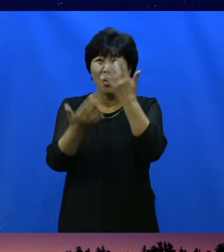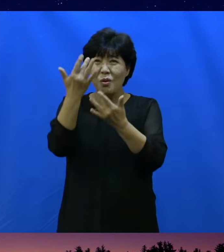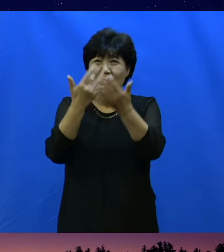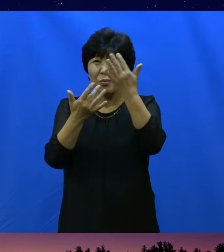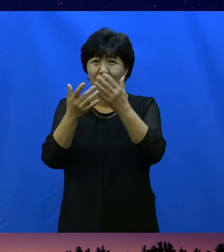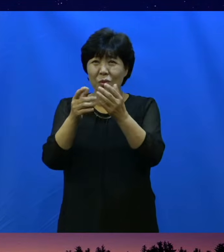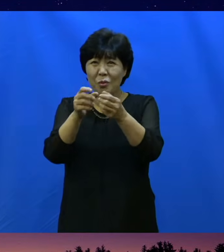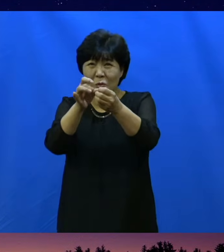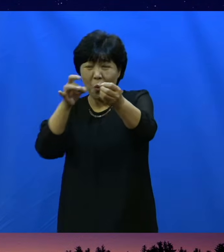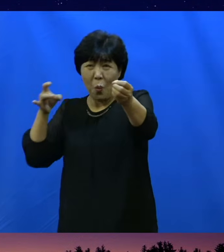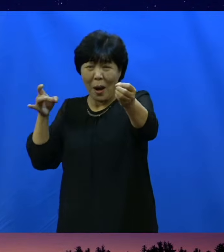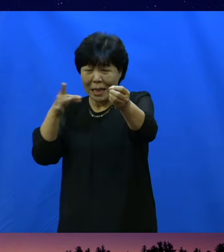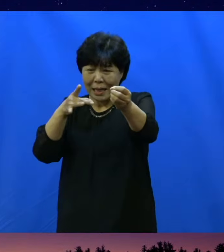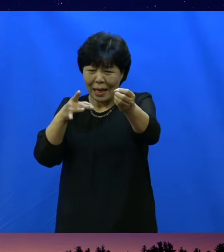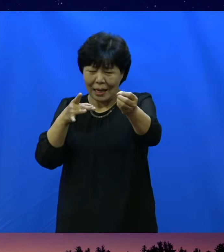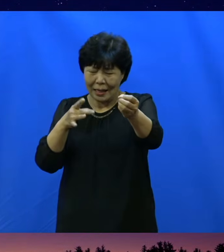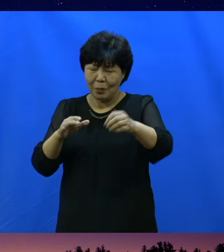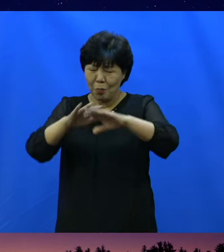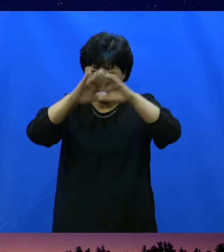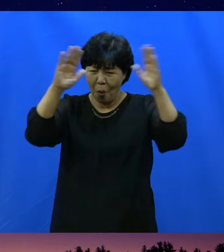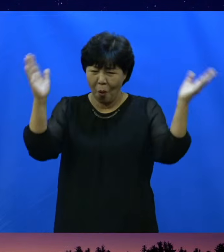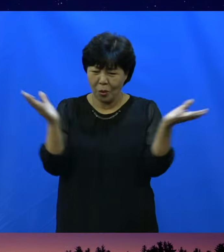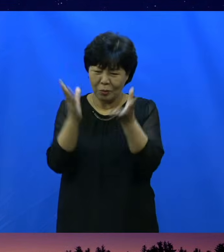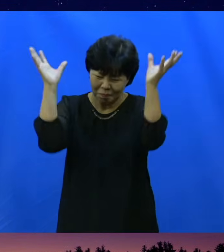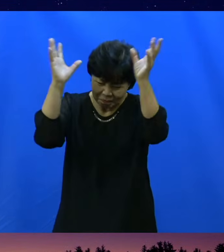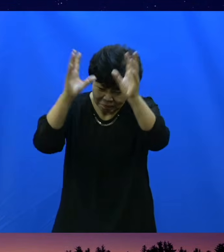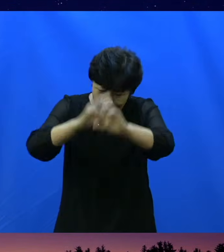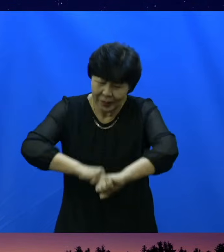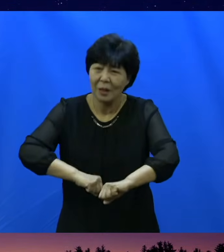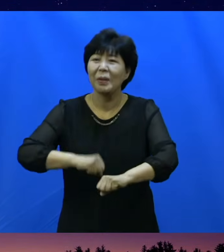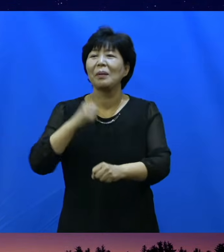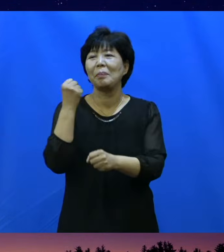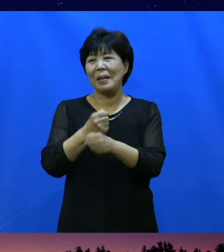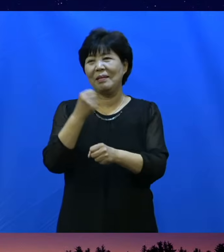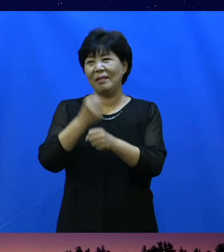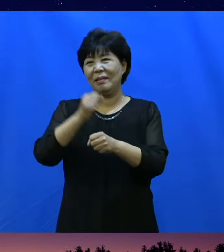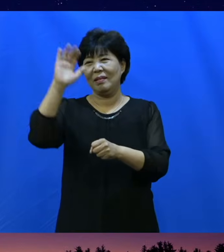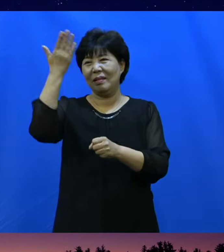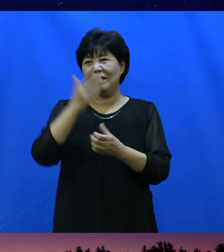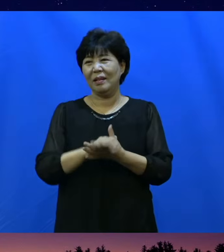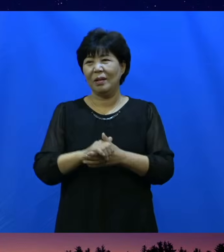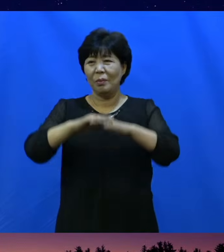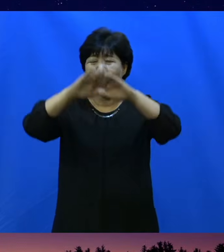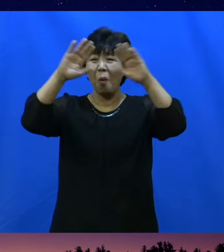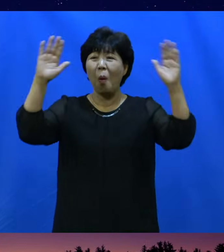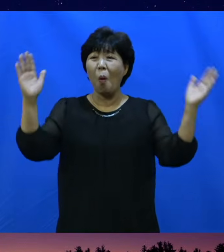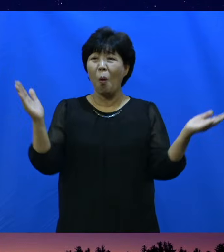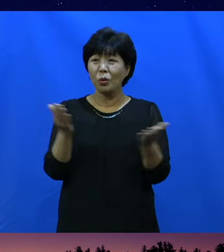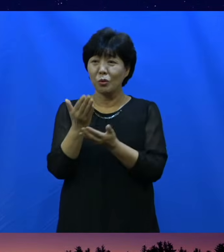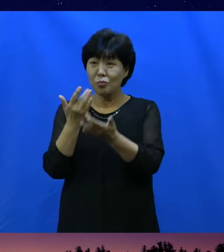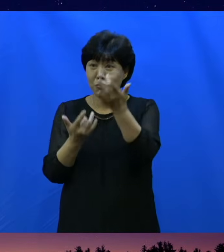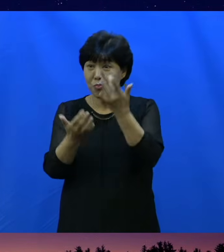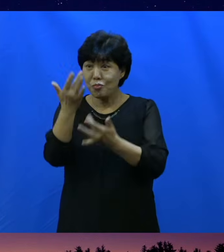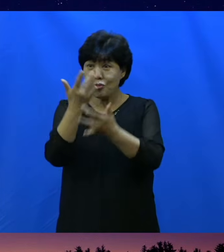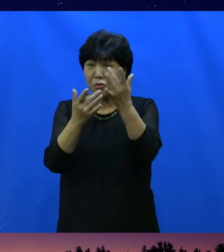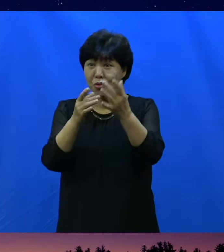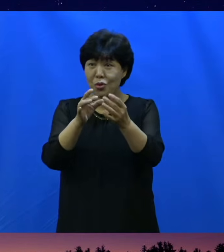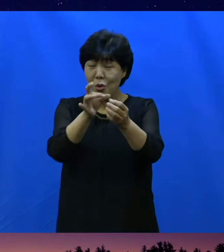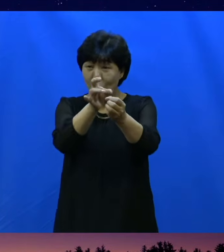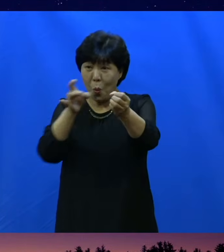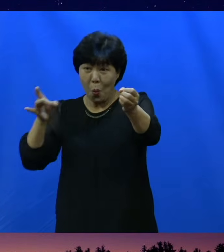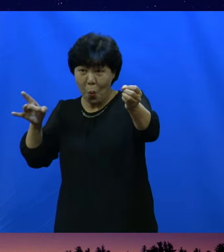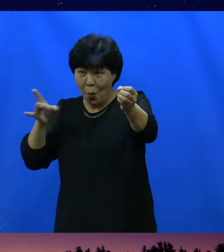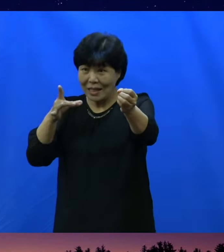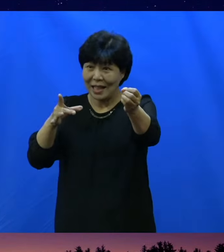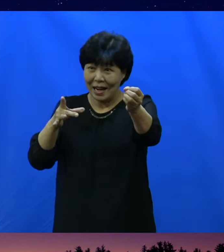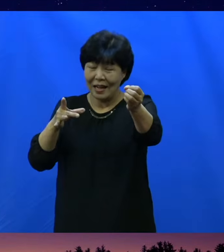그랬어요. 불화살이에요, 불화살. 그것도 그냥 불화살이 아니라 모든 불화살. 그러니까 불화살의 종류가 다양한